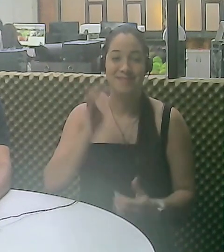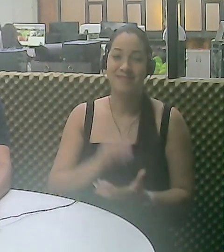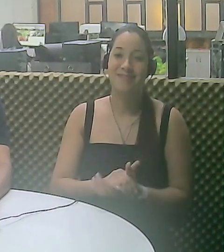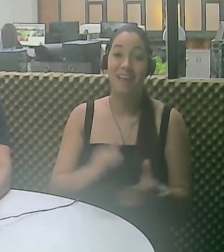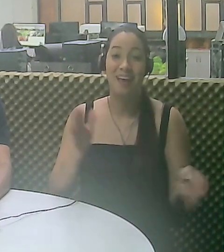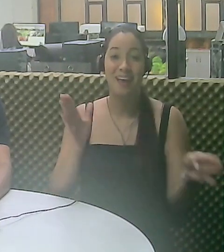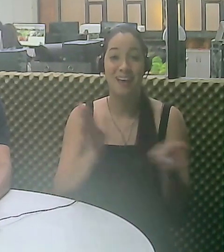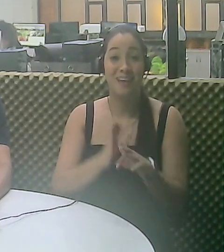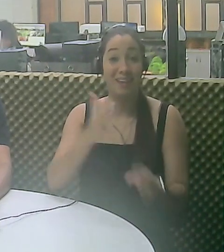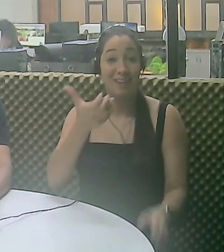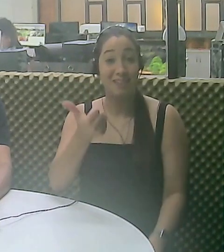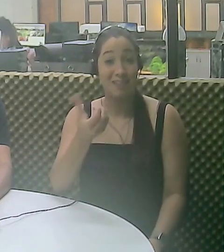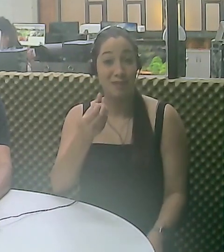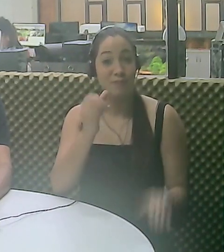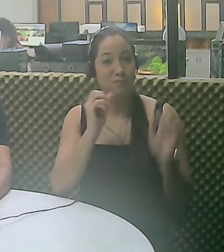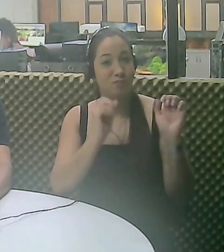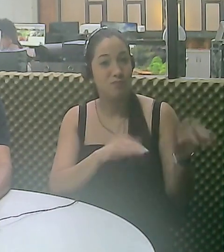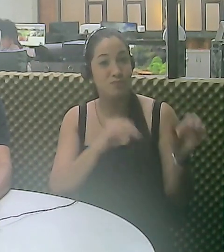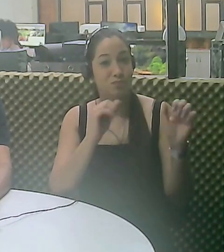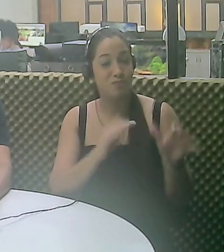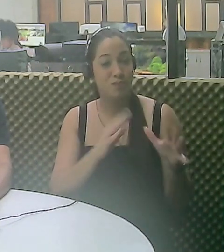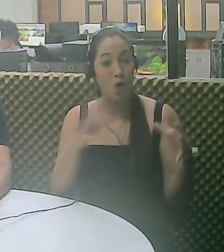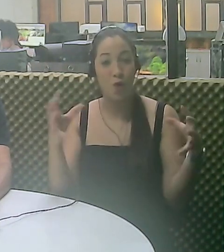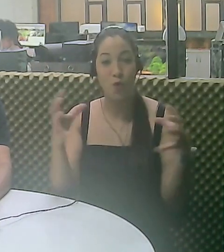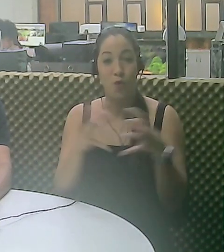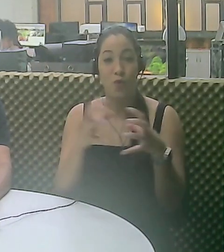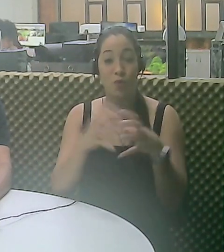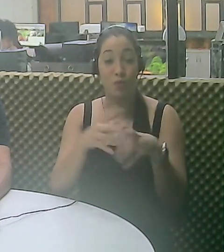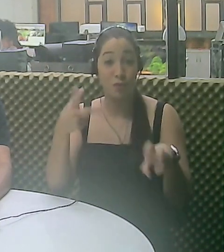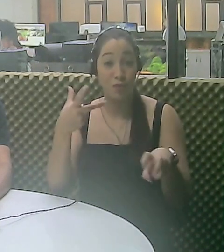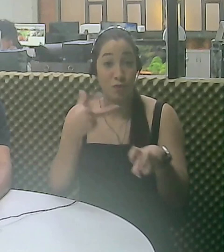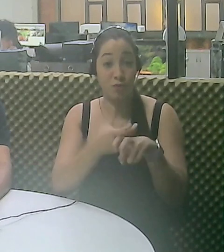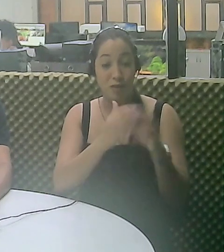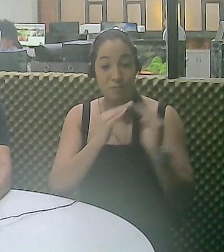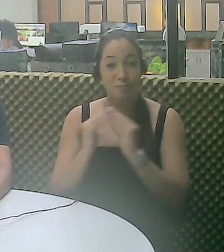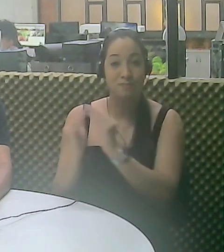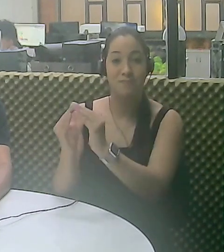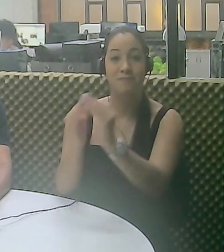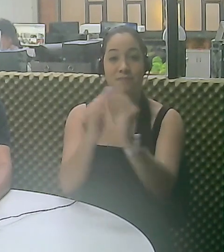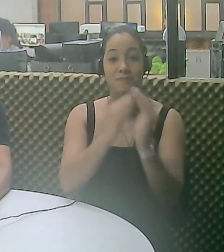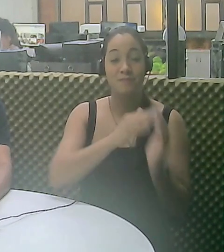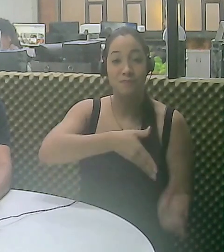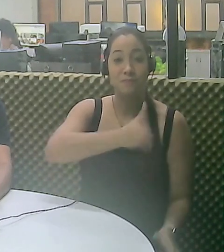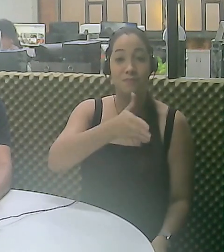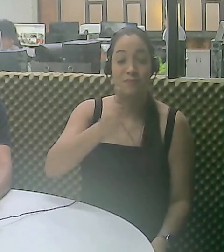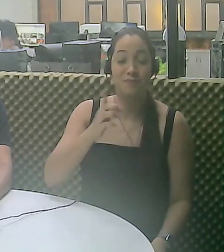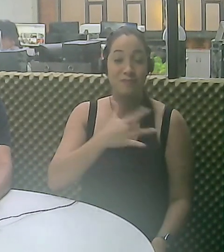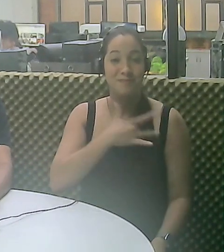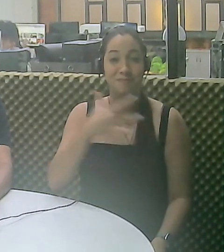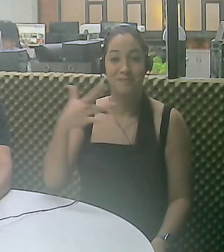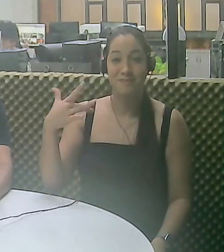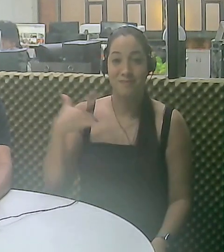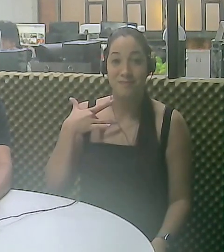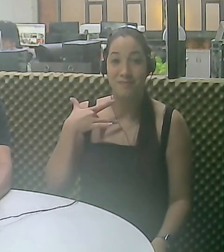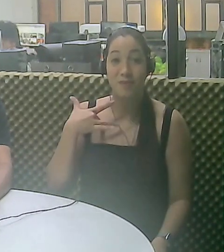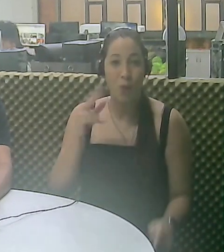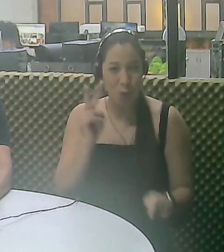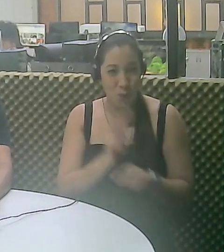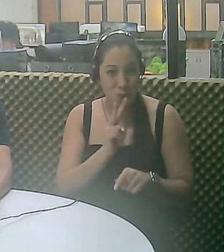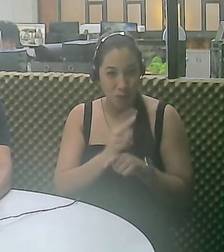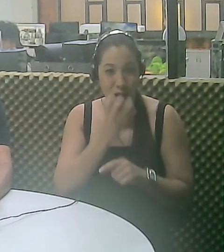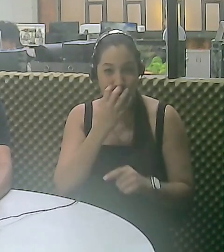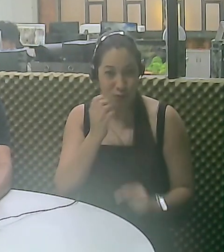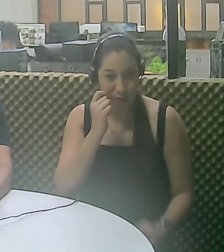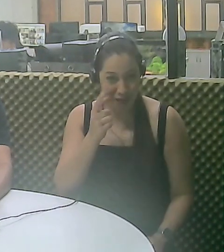Até 16 de setembro, o time de vacinação vai estar em cada bairro, levando saúde animal. Mamães e papais de